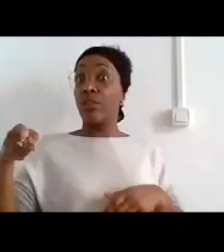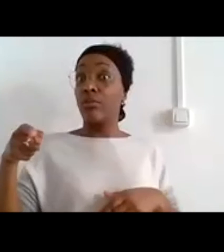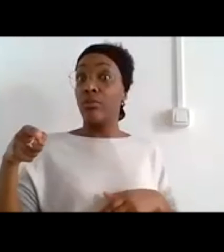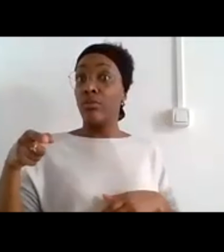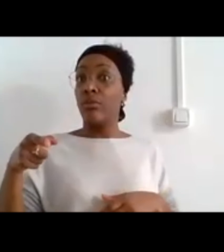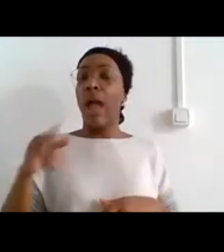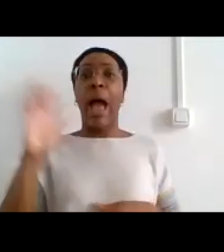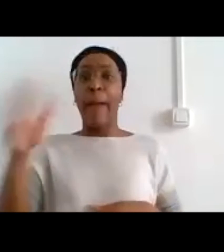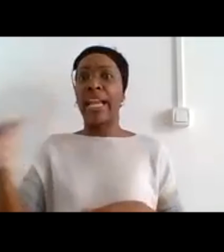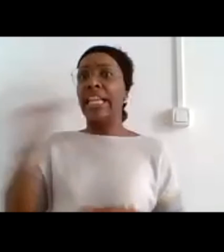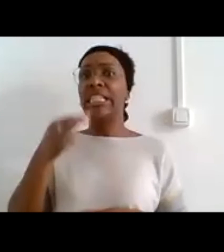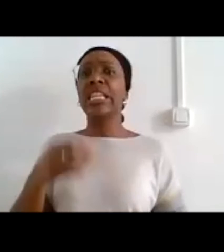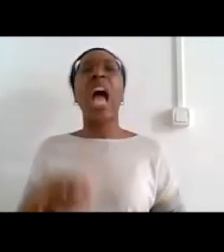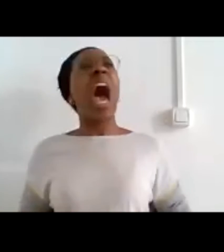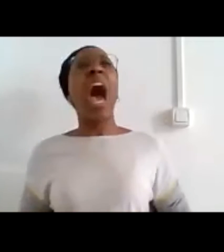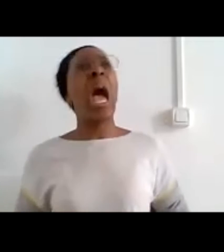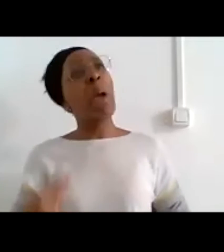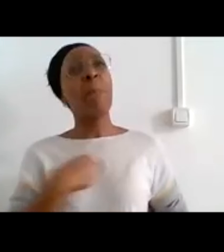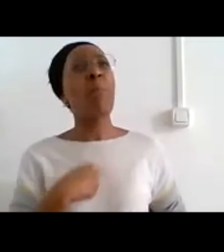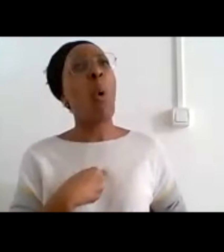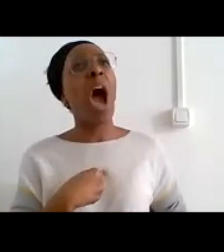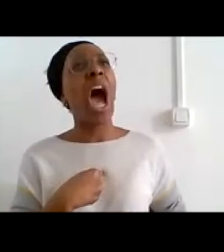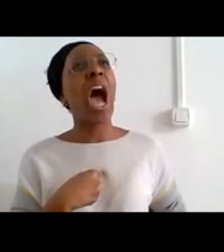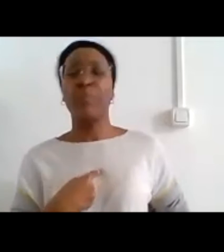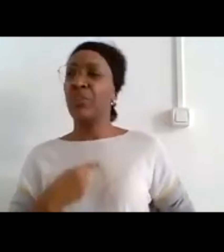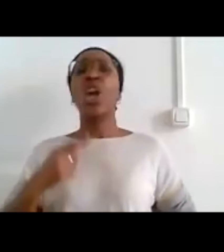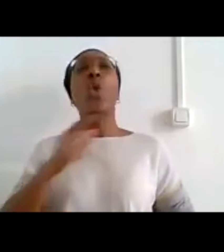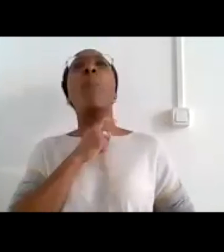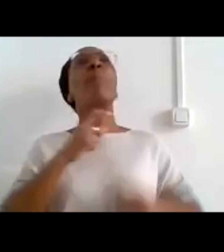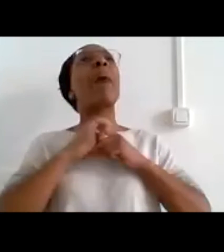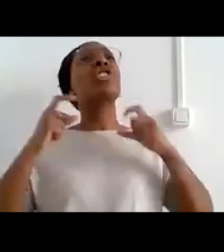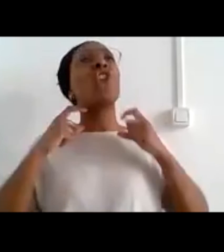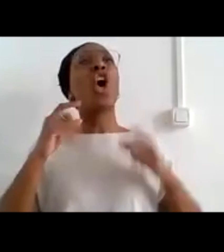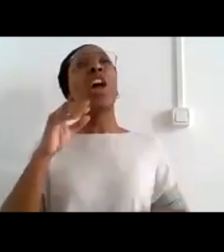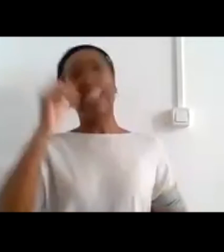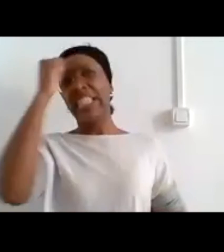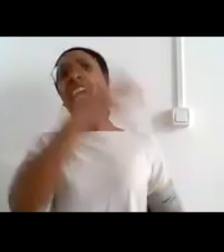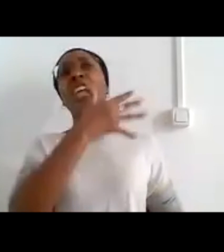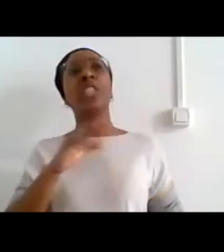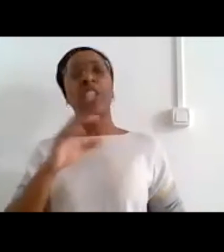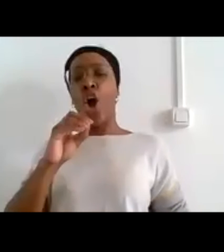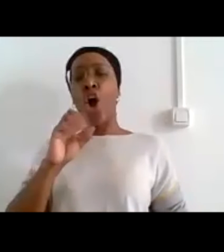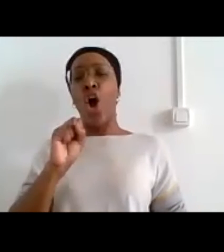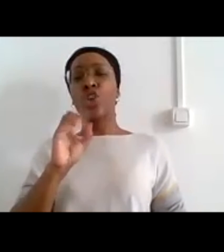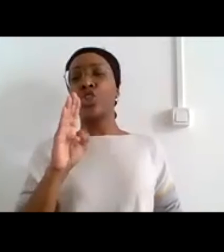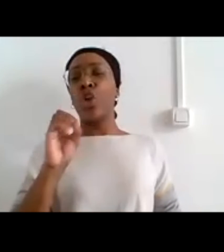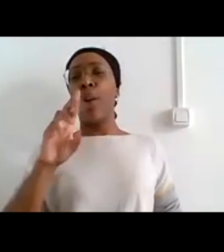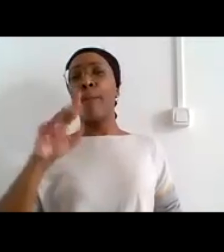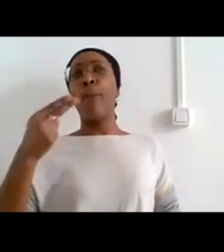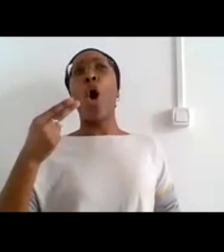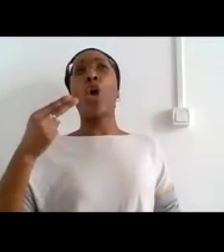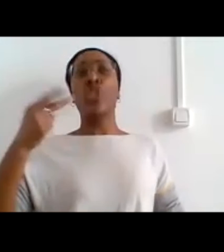tout d'un coup, il commence à sortir: «Mais moi, j'étais ordonné par Osborne». Alors si vous connaissez Osborne, c'était un des grands prédicateurs dans le